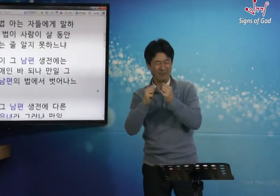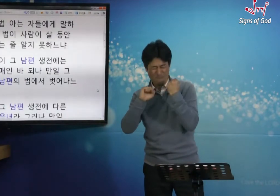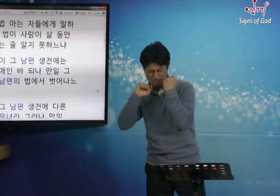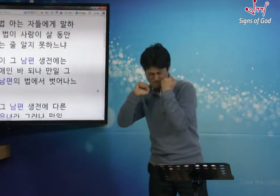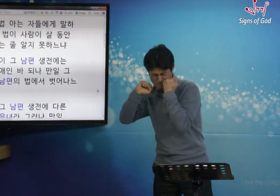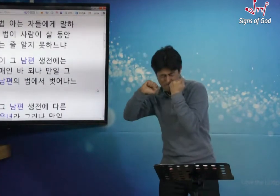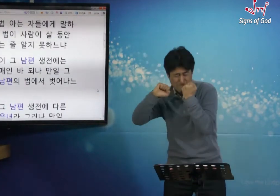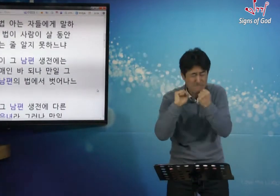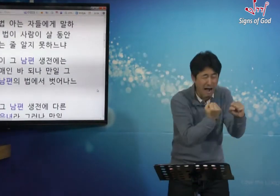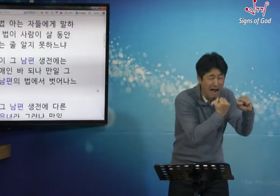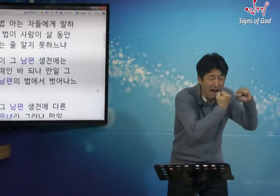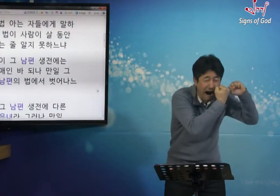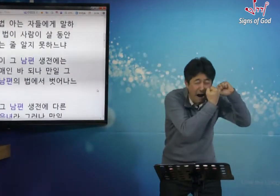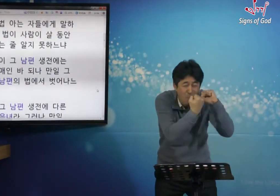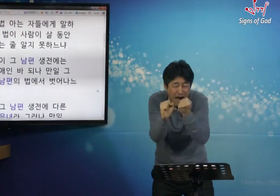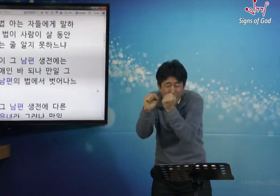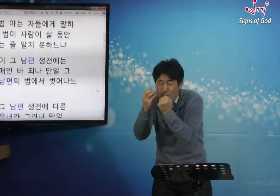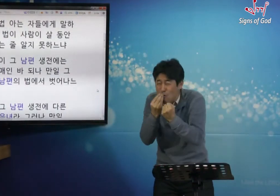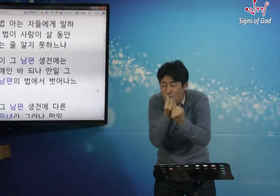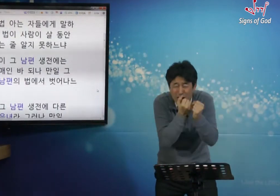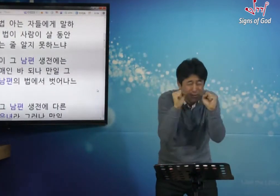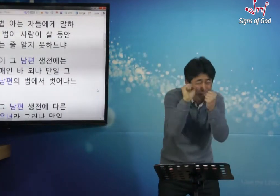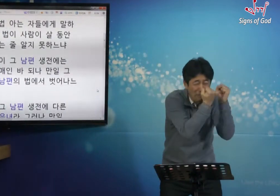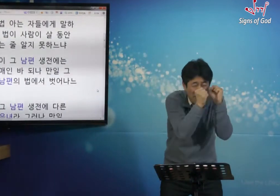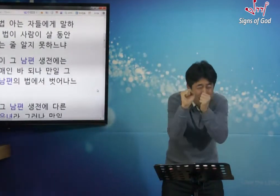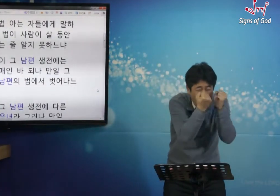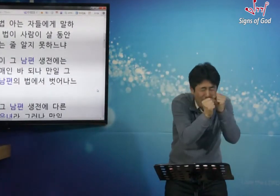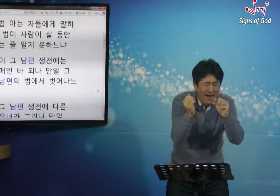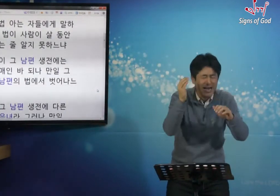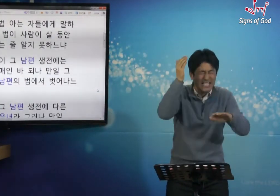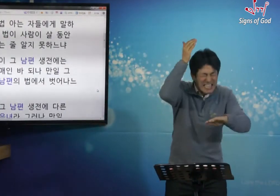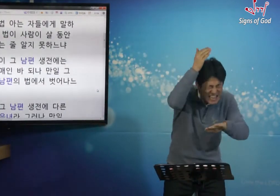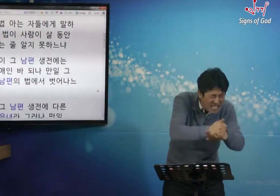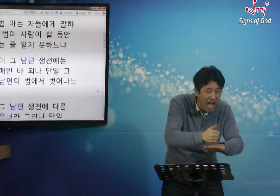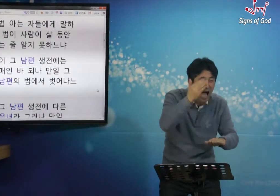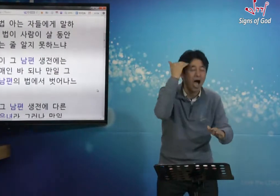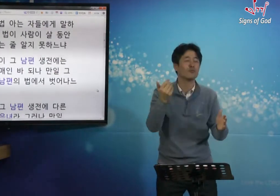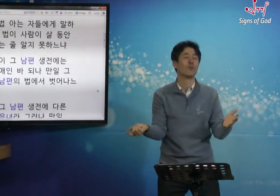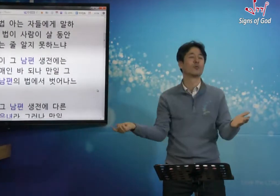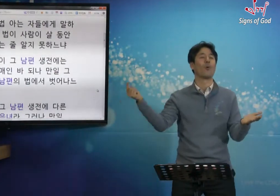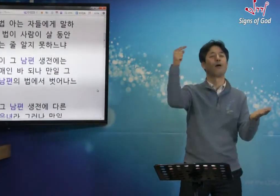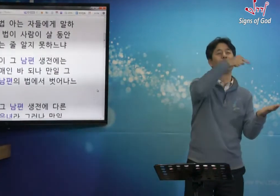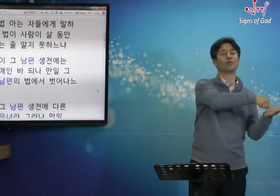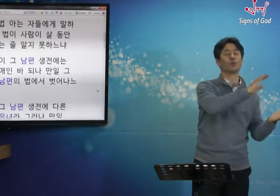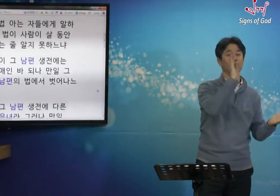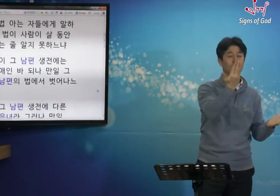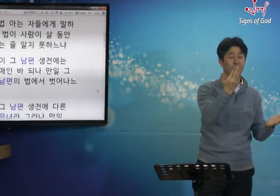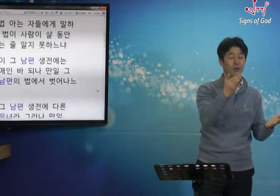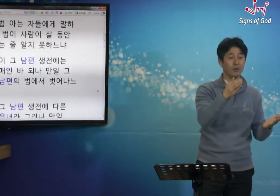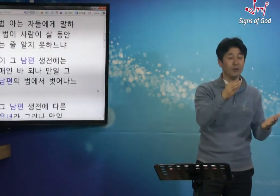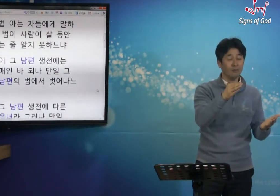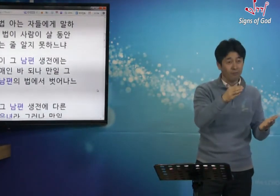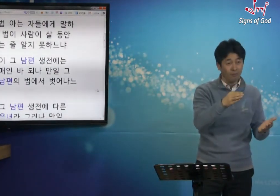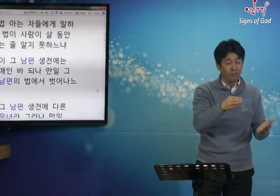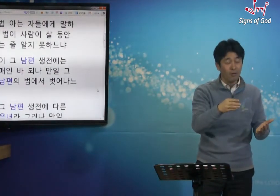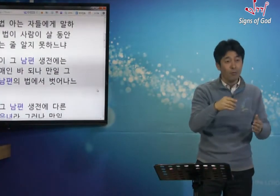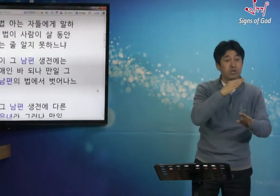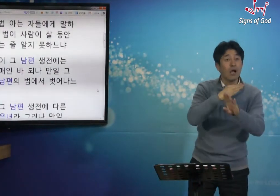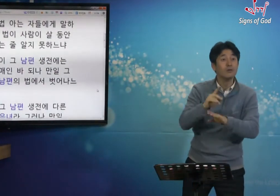적용되지 않는 것이죠. 만약에 북한에 살던 사람이 탈북을 해서 드디어 이 대한민국에 오게 되었다라고